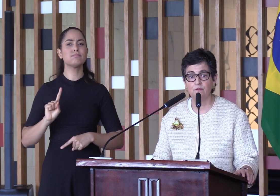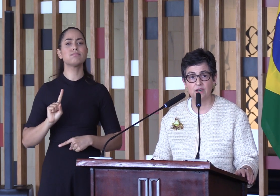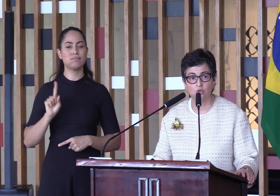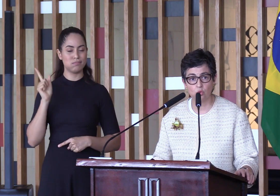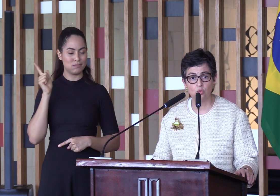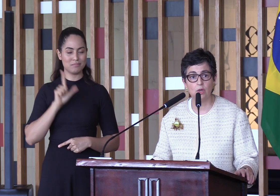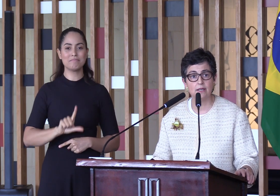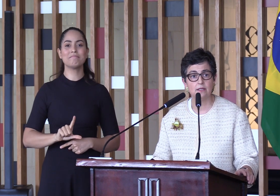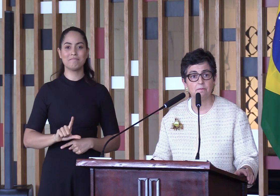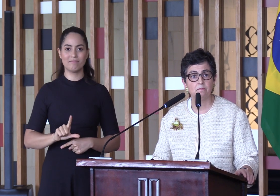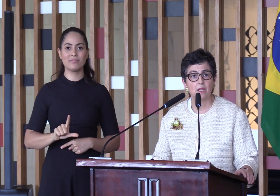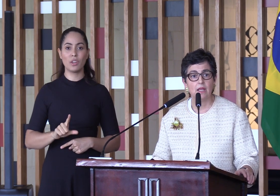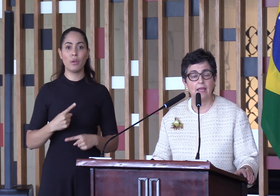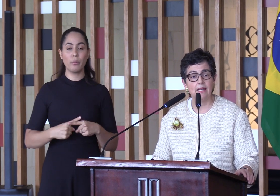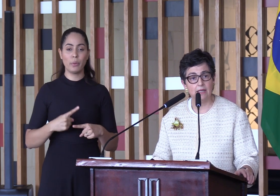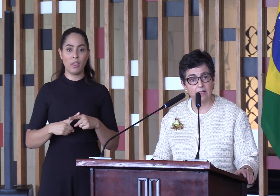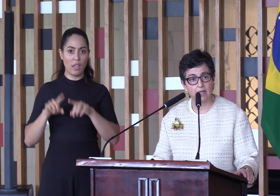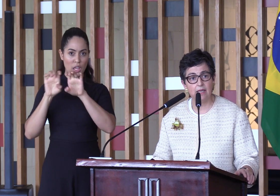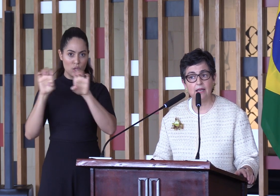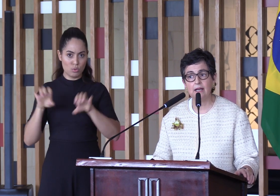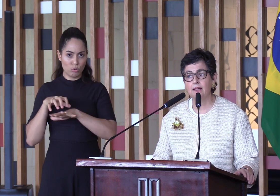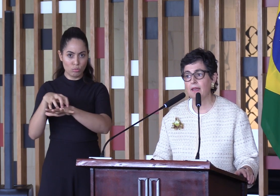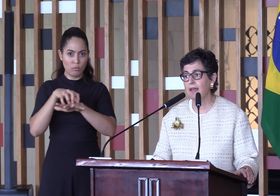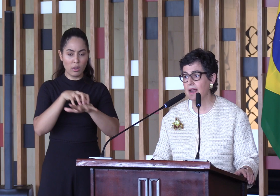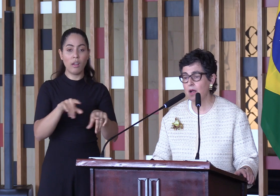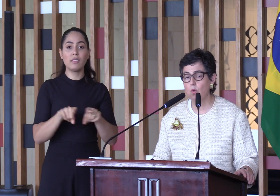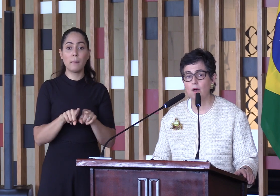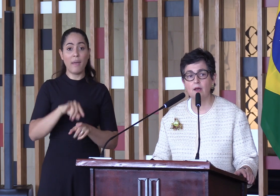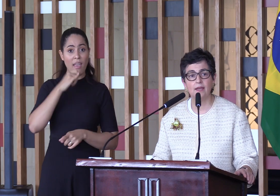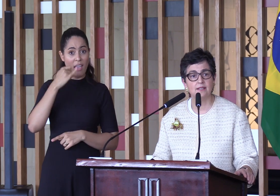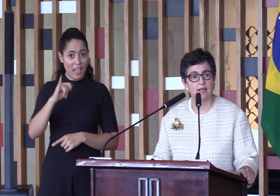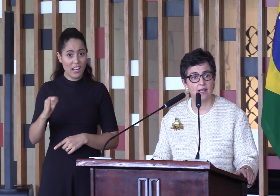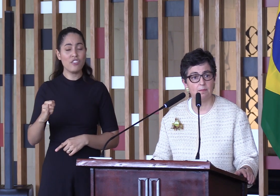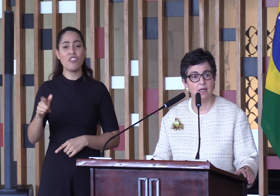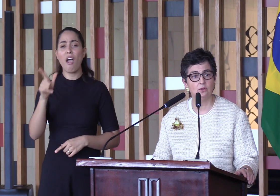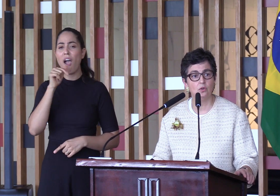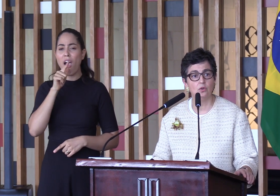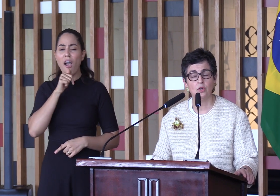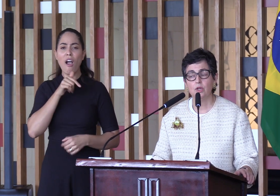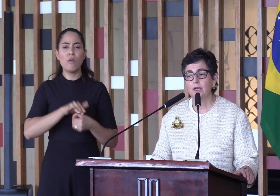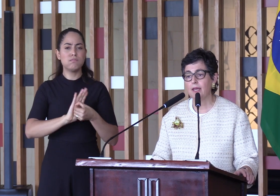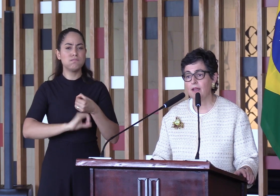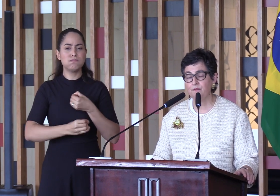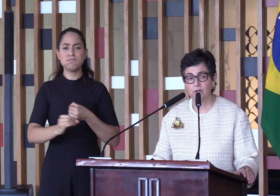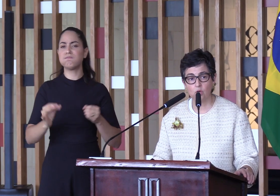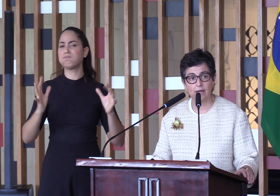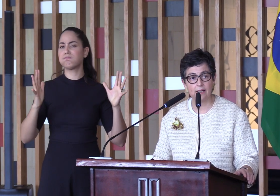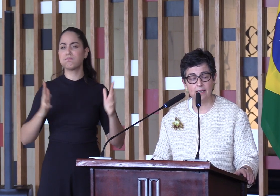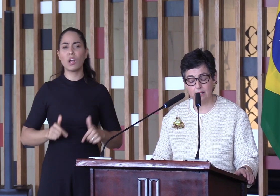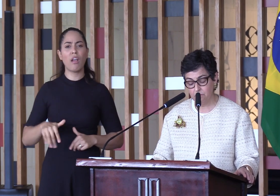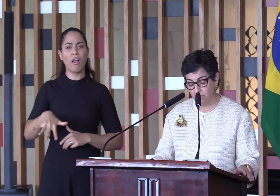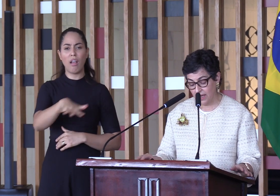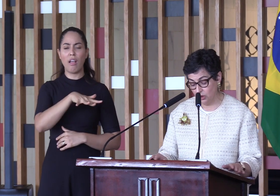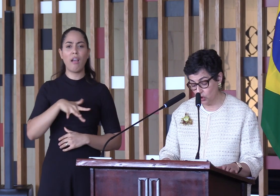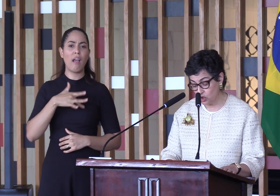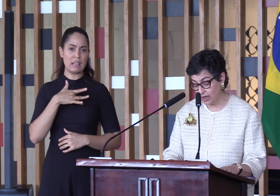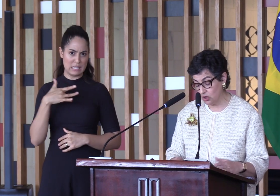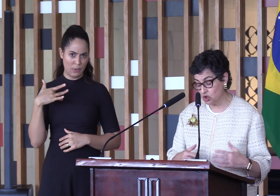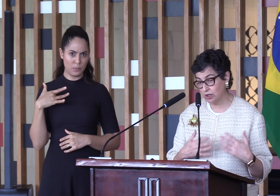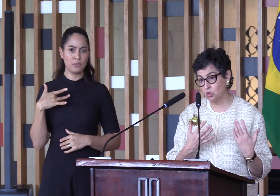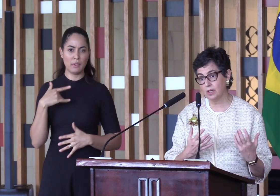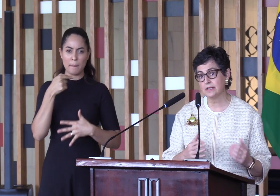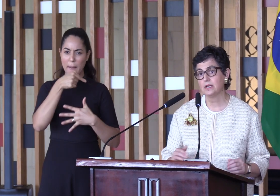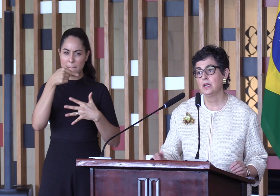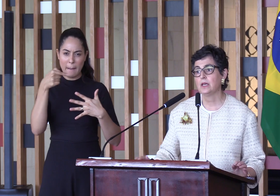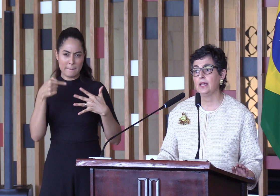em infraestruturas, em energia, em água, em saneamento, em ferrocarril, em todos